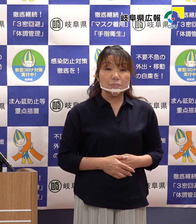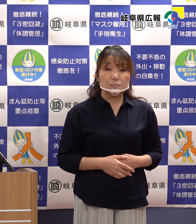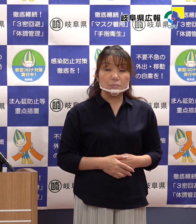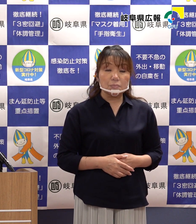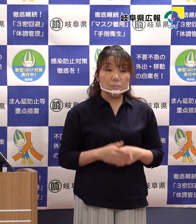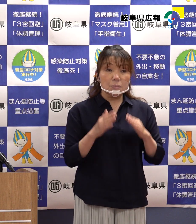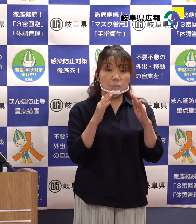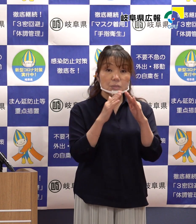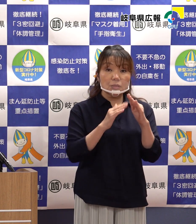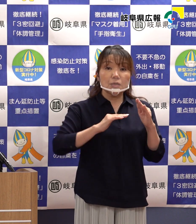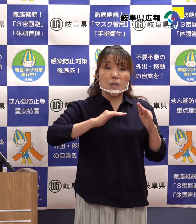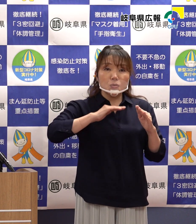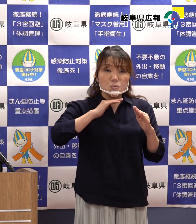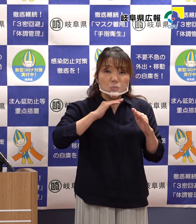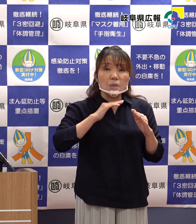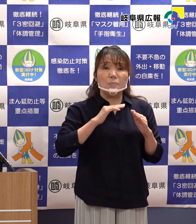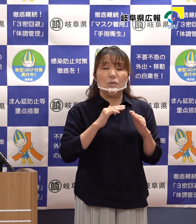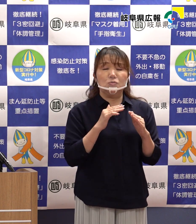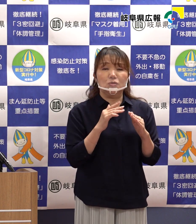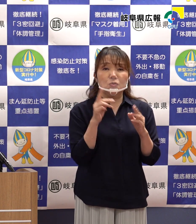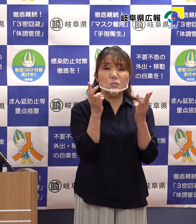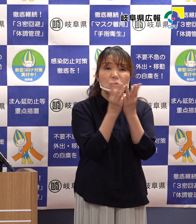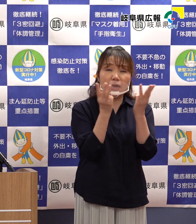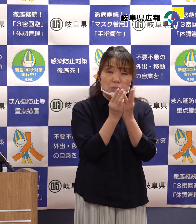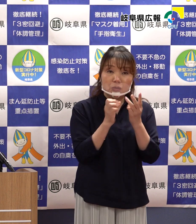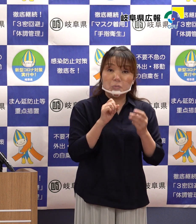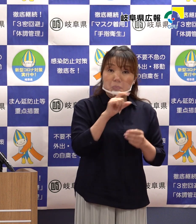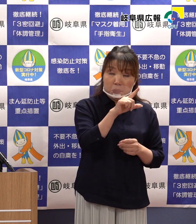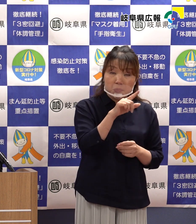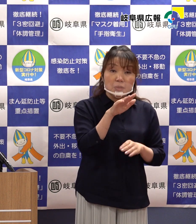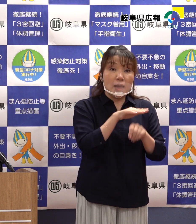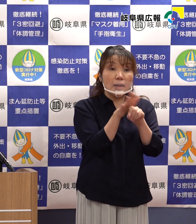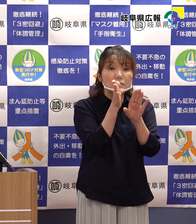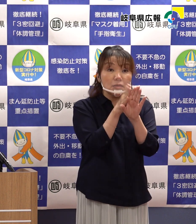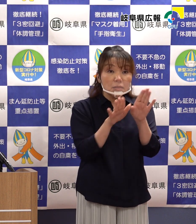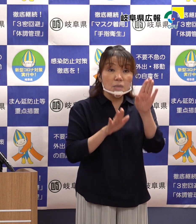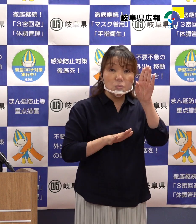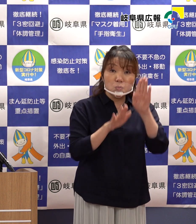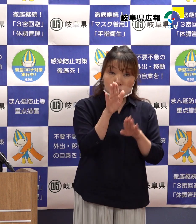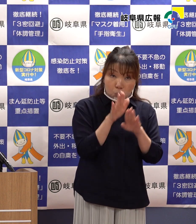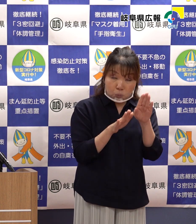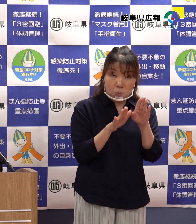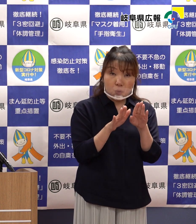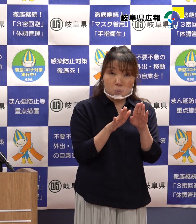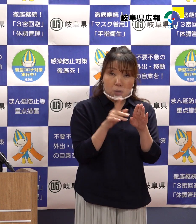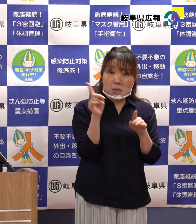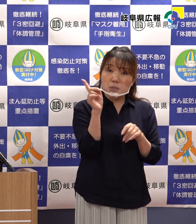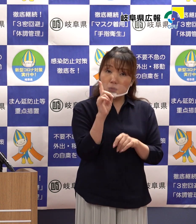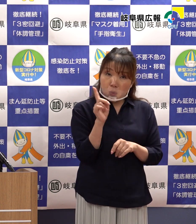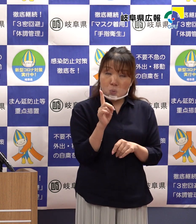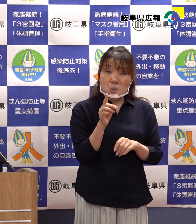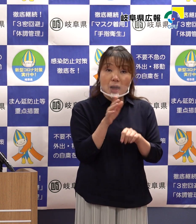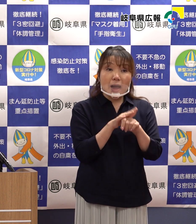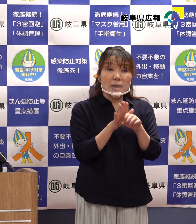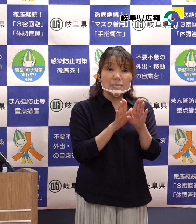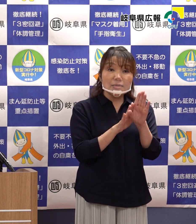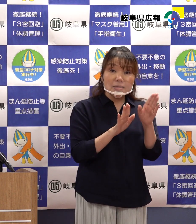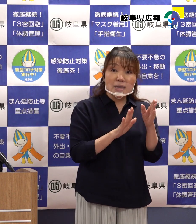自宅療養者の数も増えておりますし、愛知県の状況が、どういうふうに愛知県由